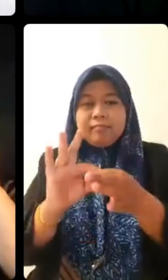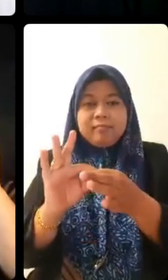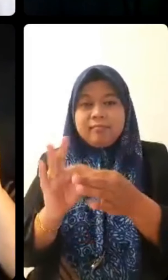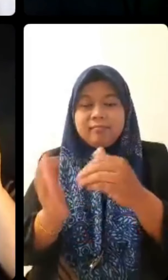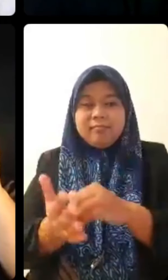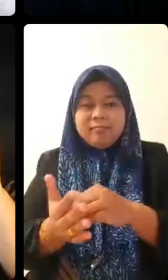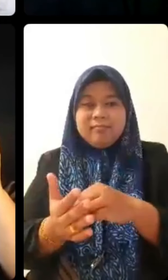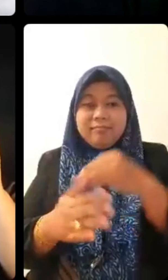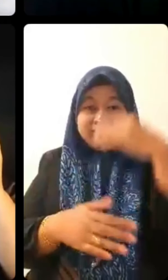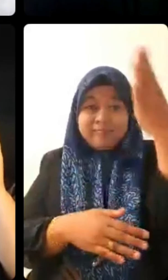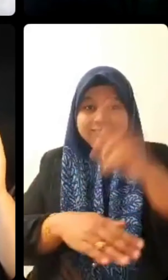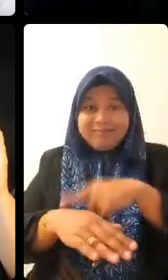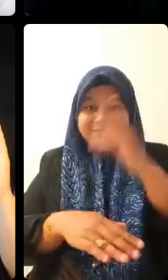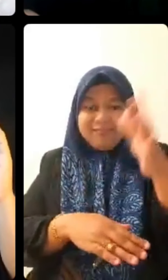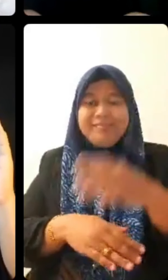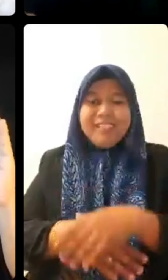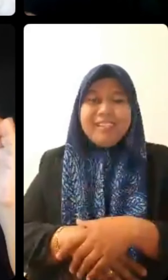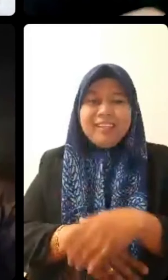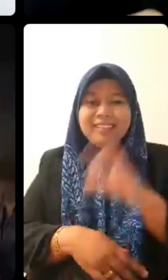InsyaAllah. InsyaAllah.